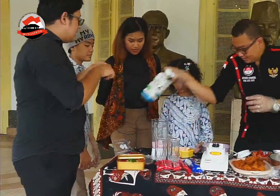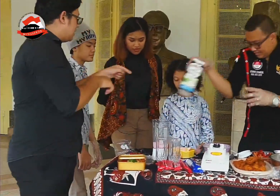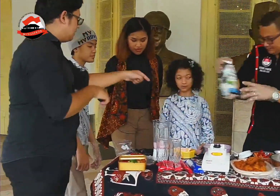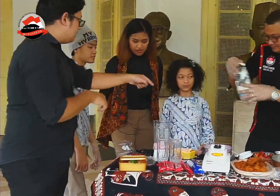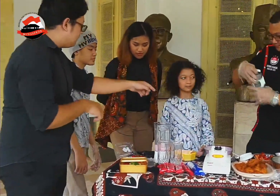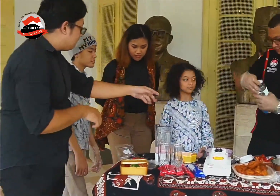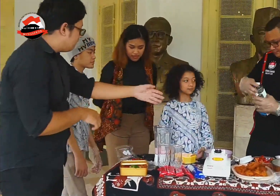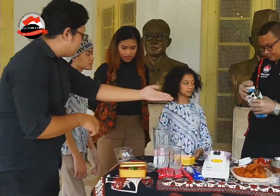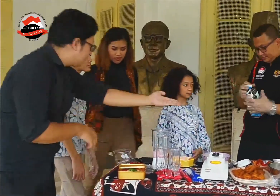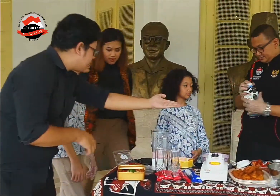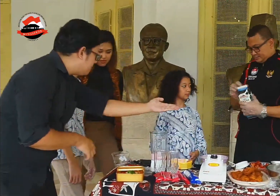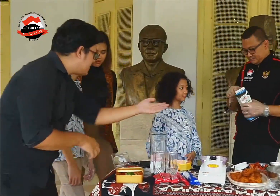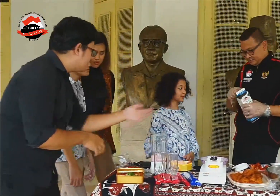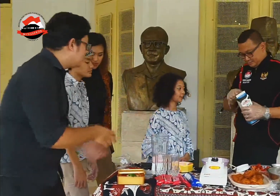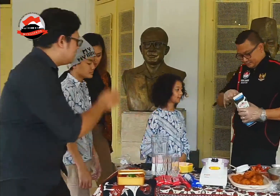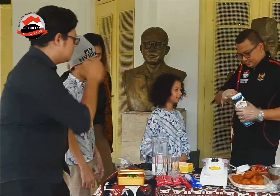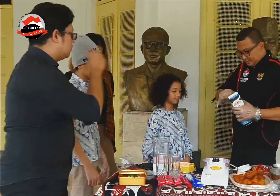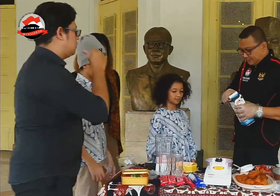masukin ini ya.